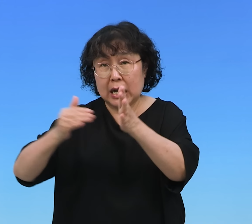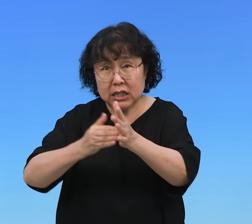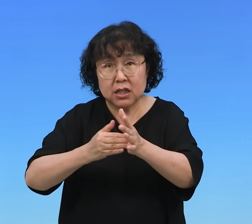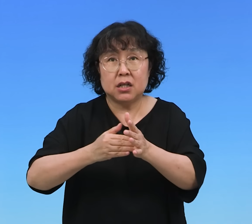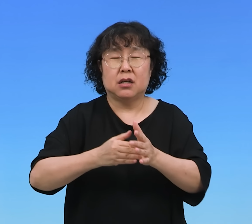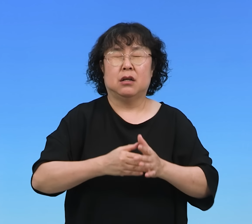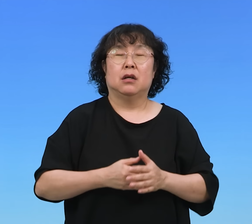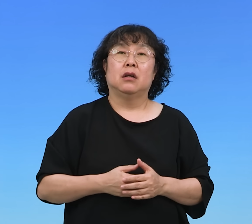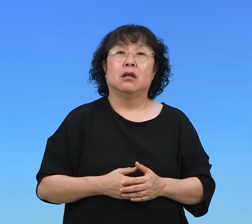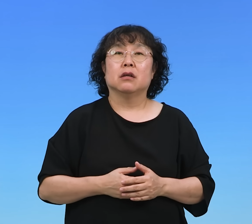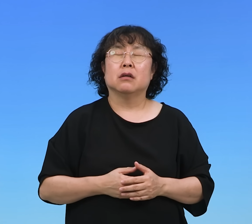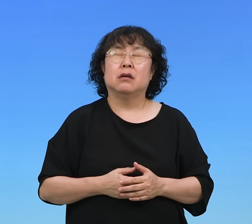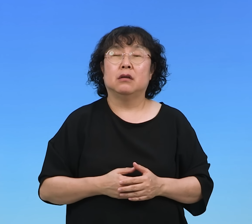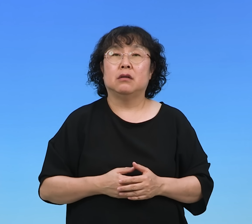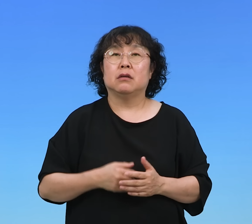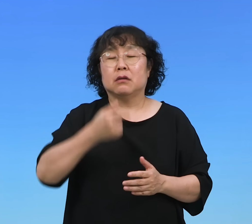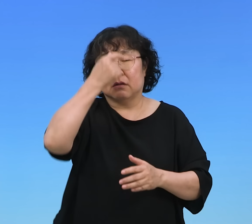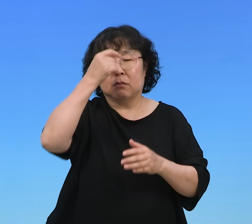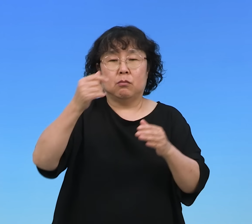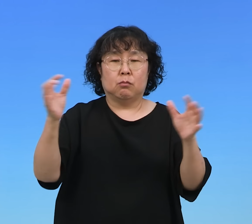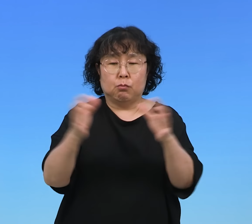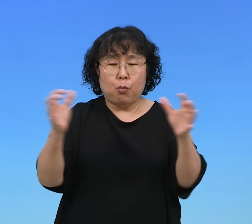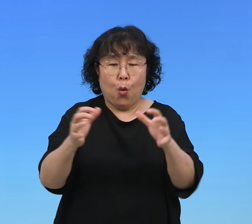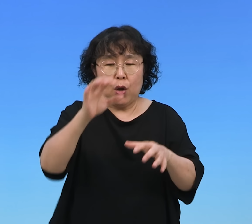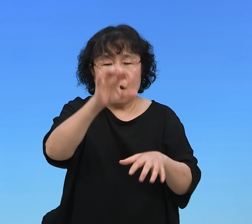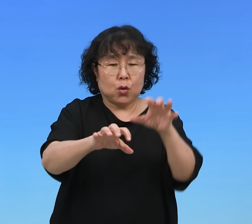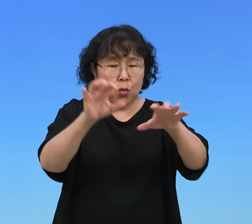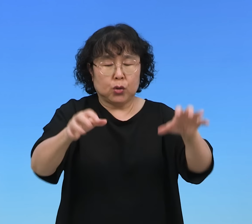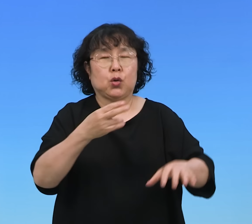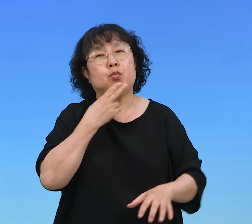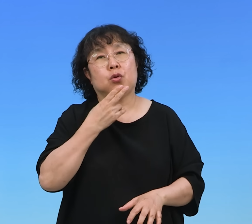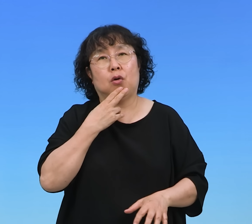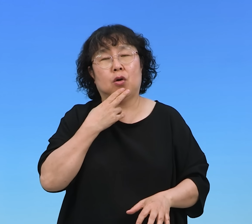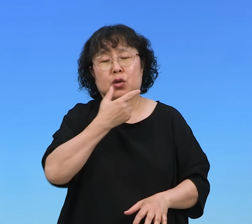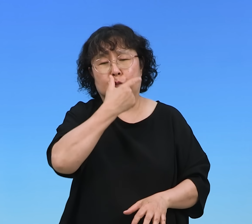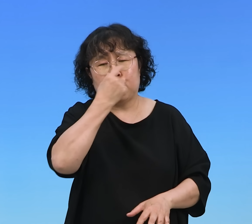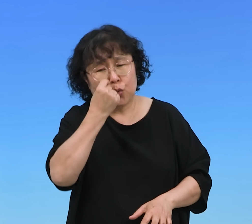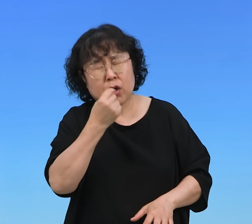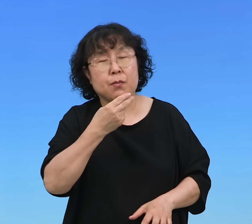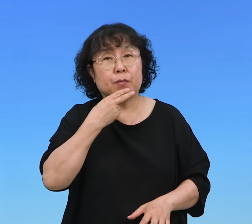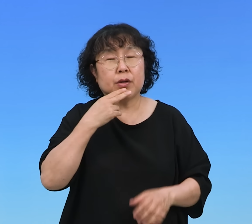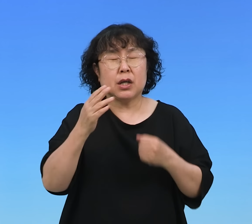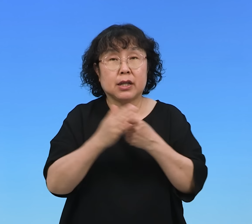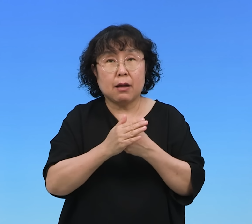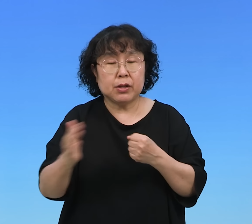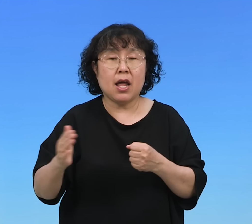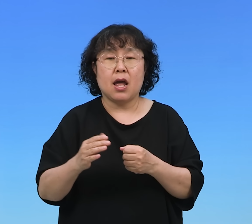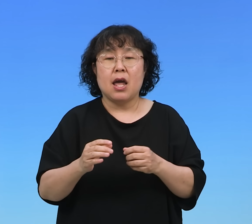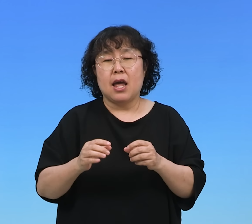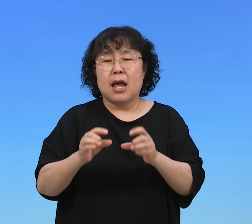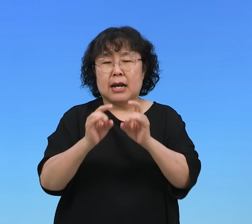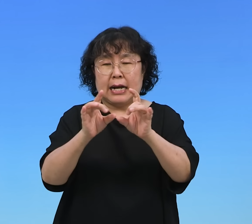그 결핍이 있어서 성도님들이 꿈을 가지고 가정가정에서 모이고 우리 교회가 제자훈련이 잘 될 수밖에 없는